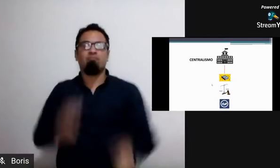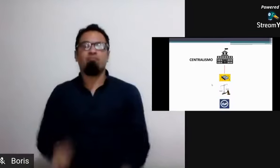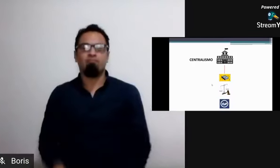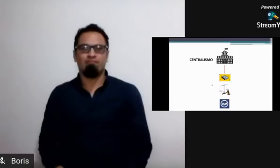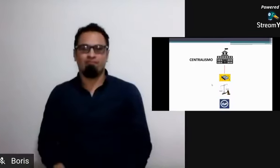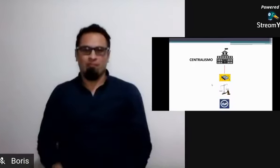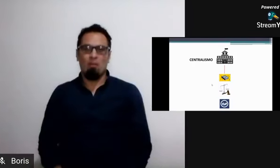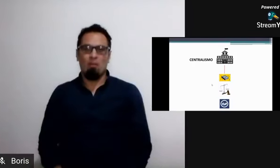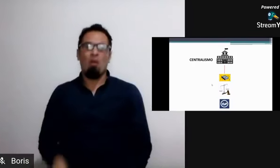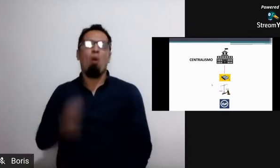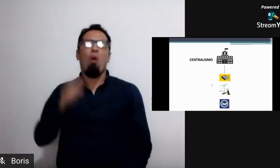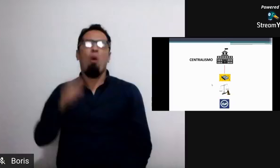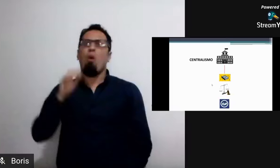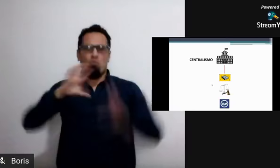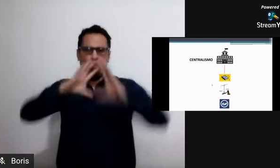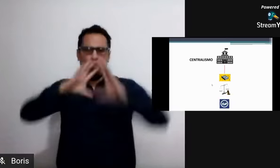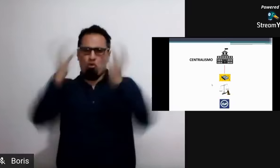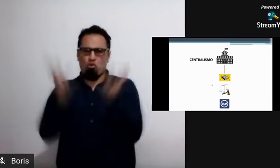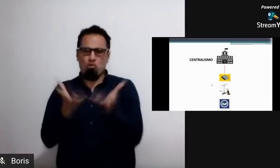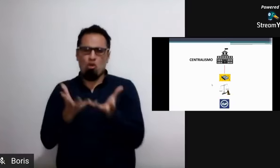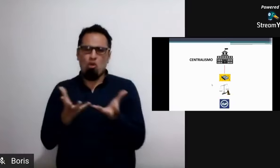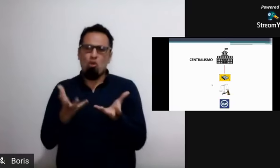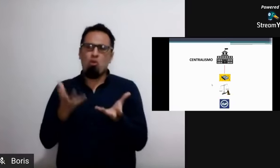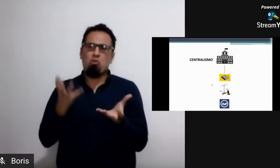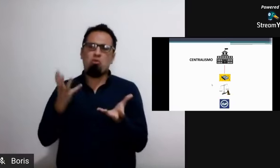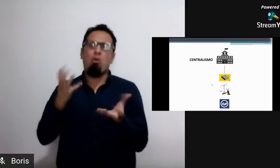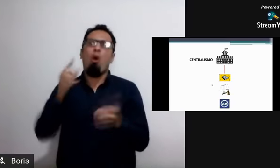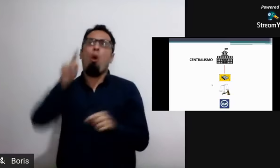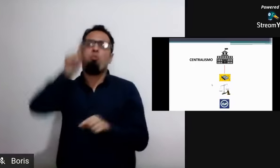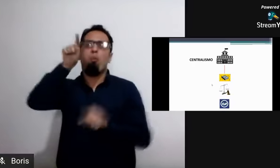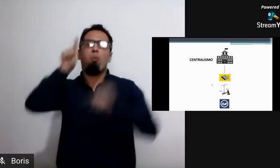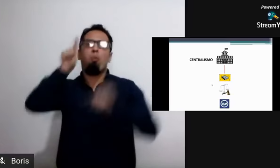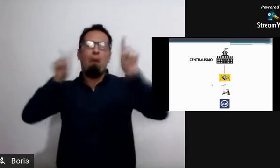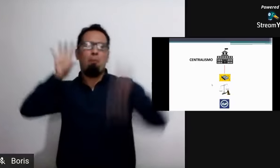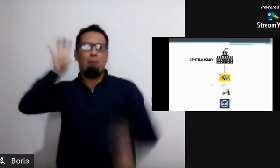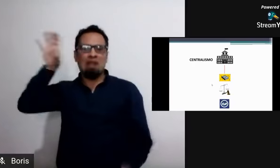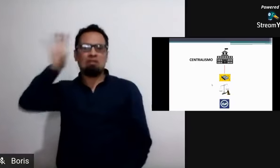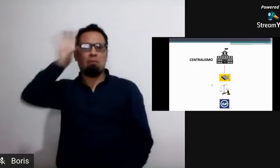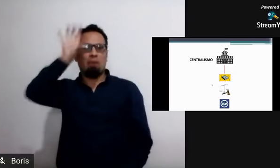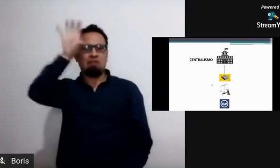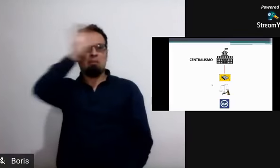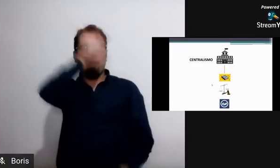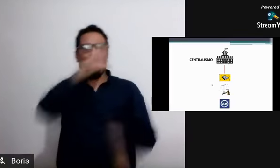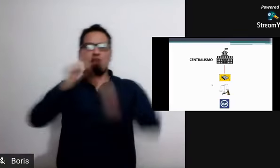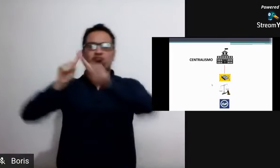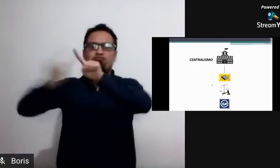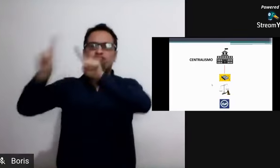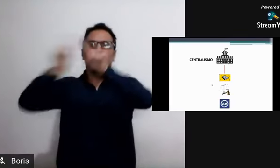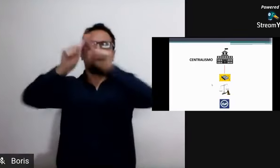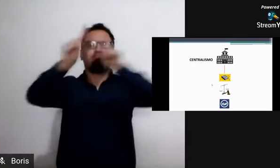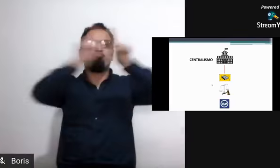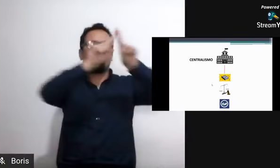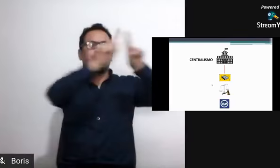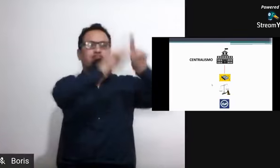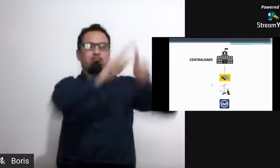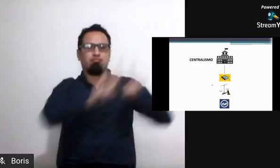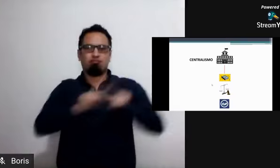concepto es esta y ya les voy a explicar por qué razón. Resulta que en